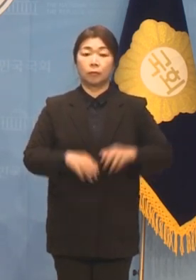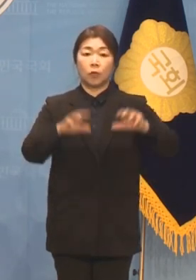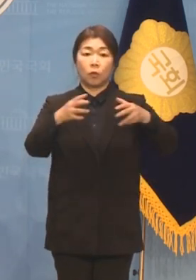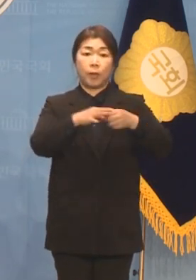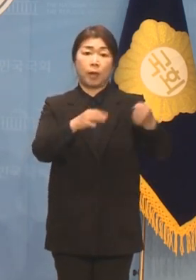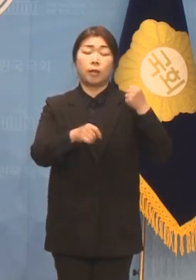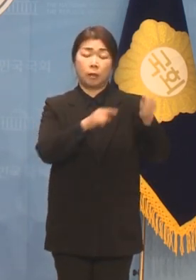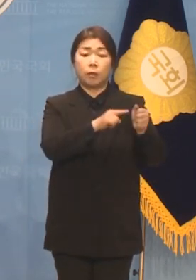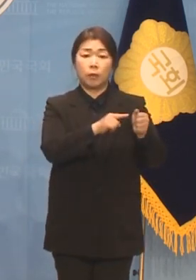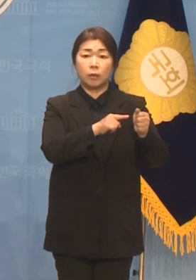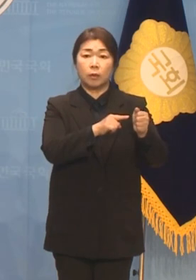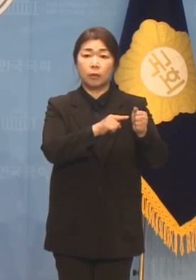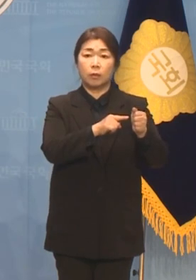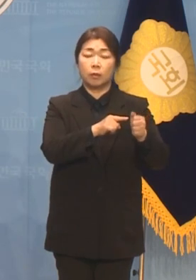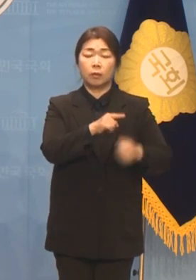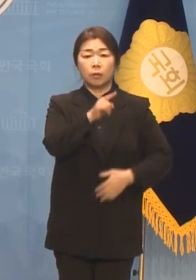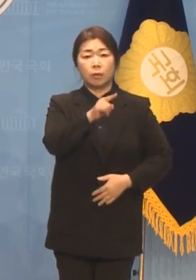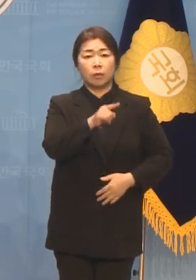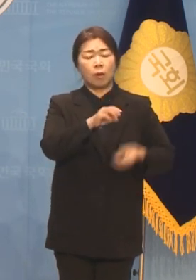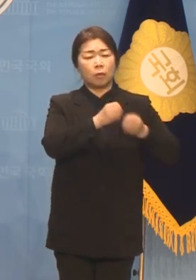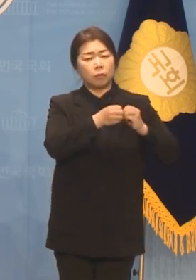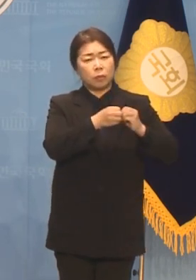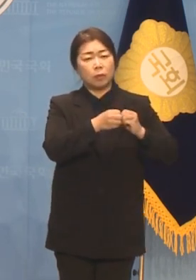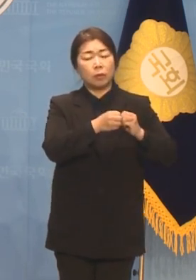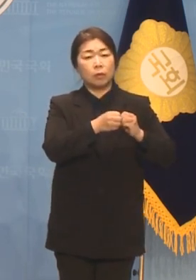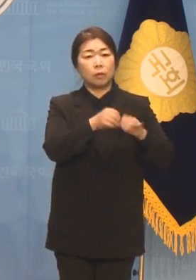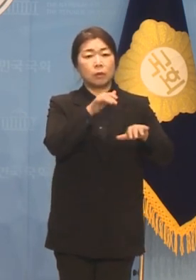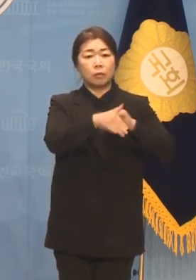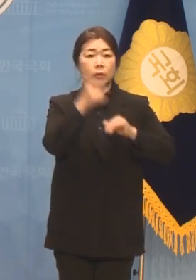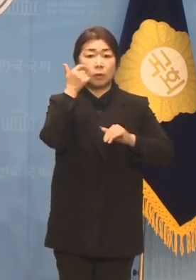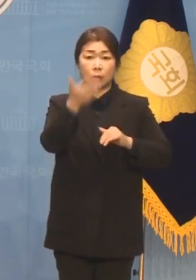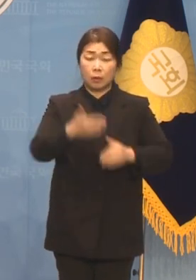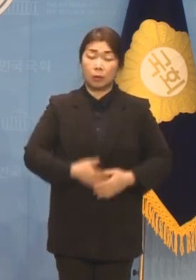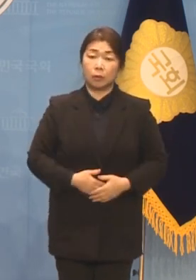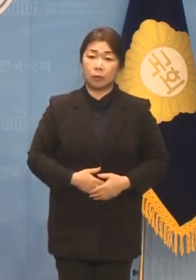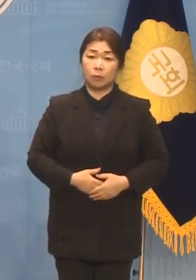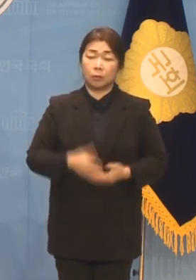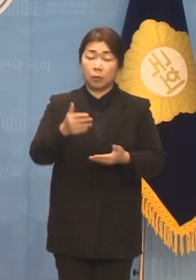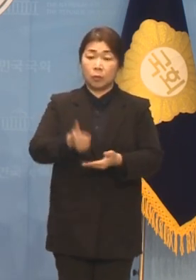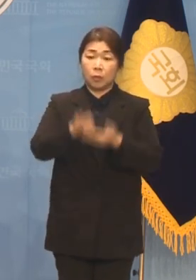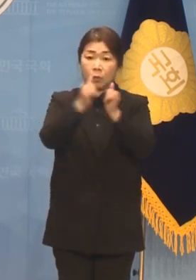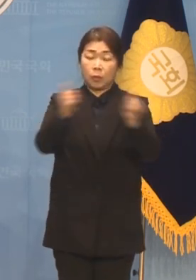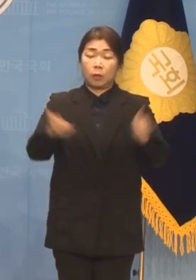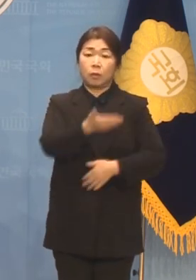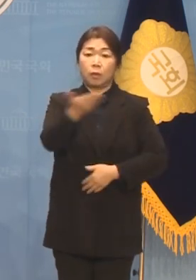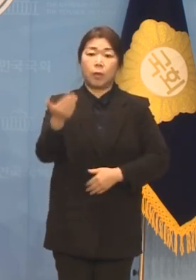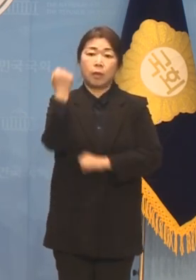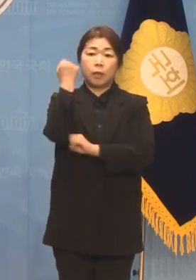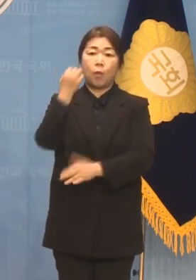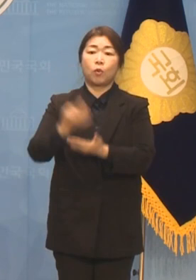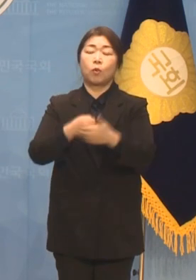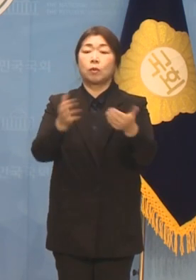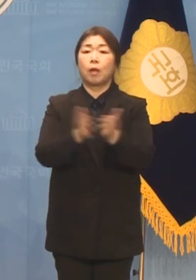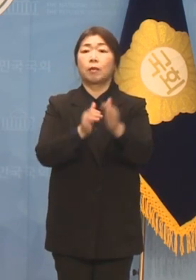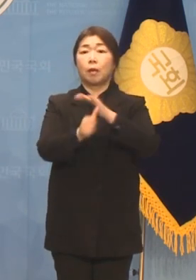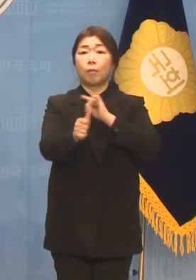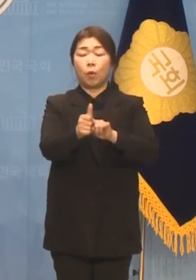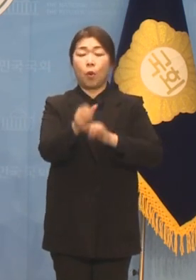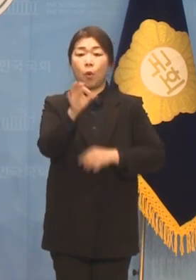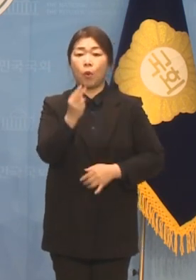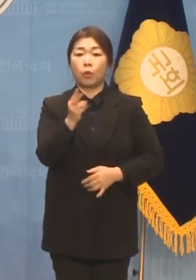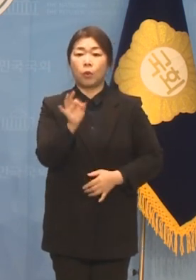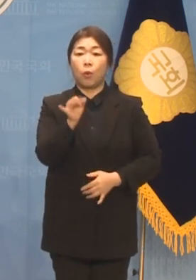국민의힘은 괴벨스의 후예들인가? 존경하는 국민 여러분, 기본소득당 상임대표 국회의원